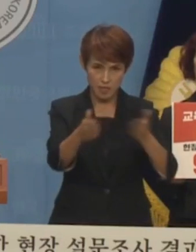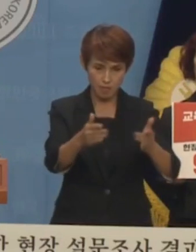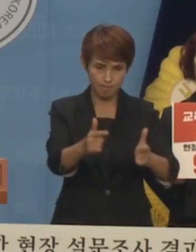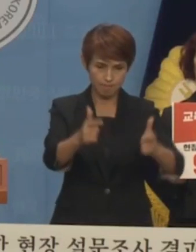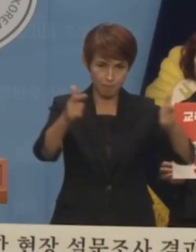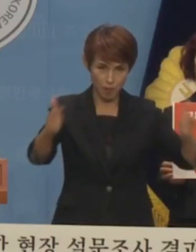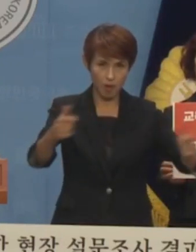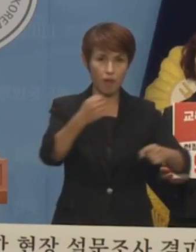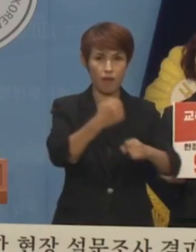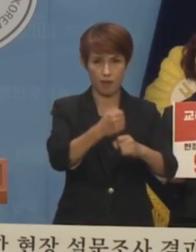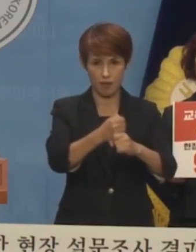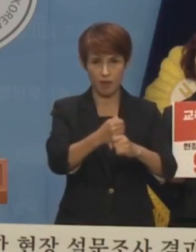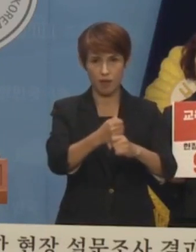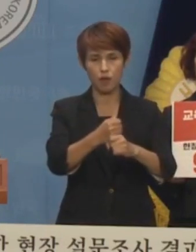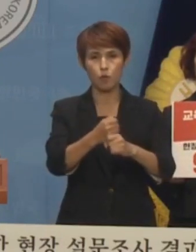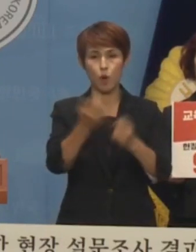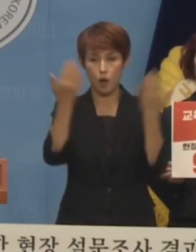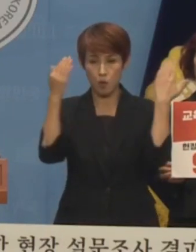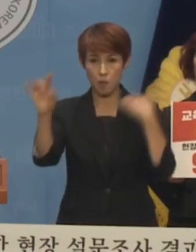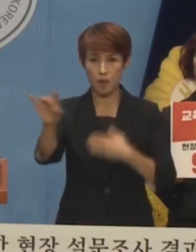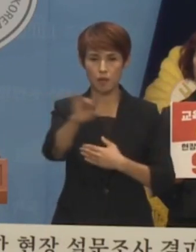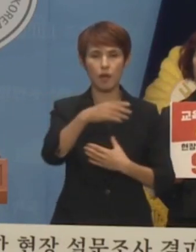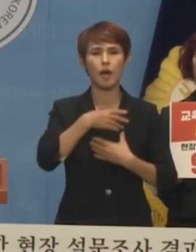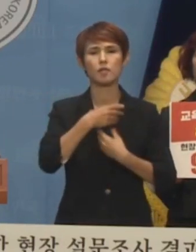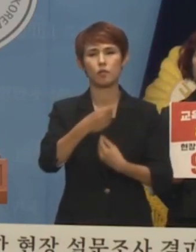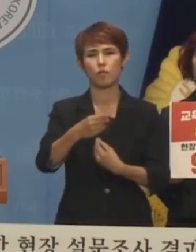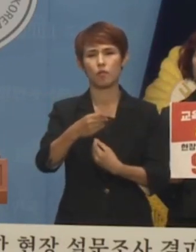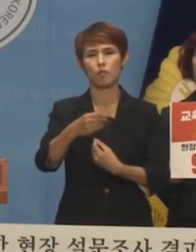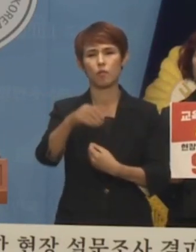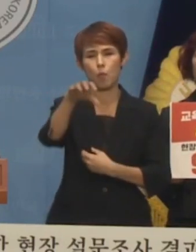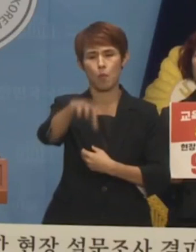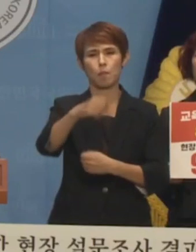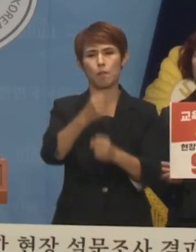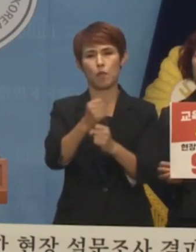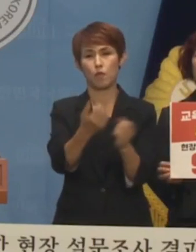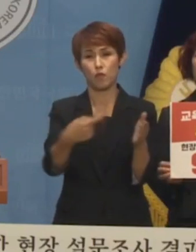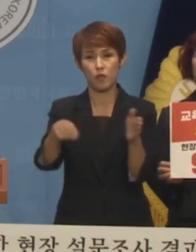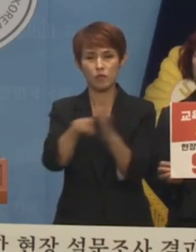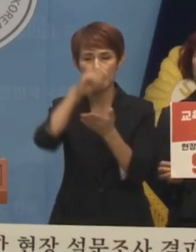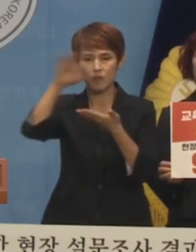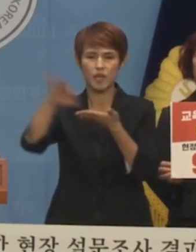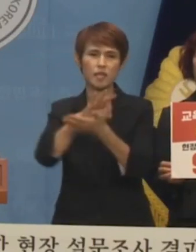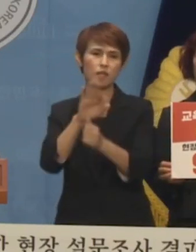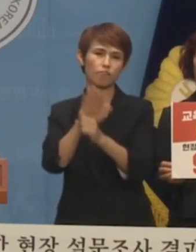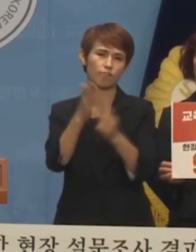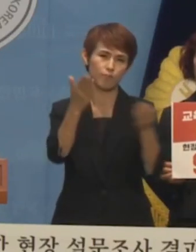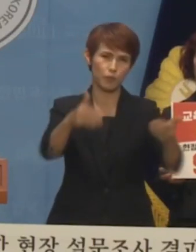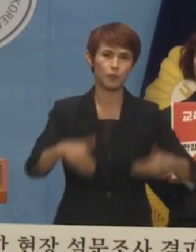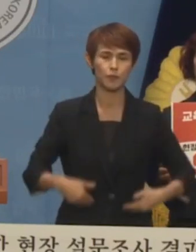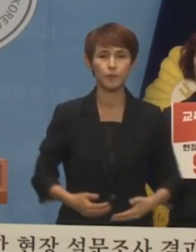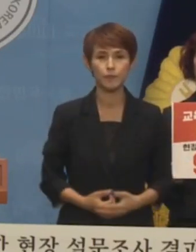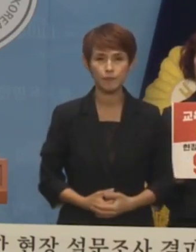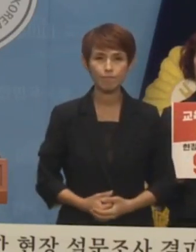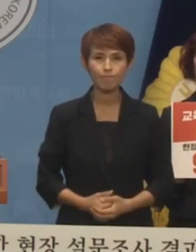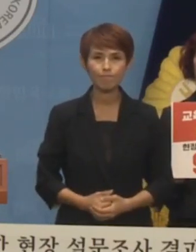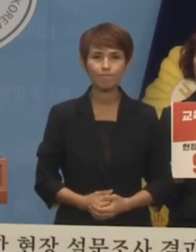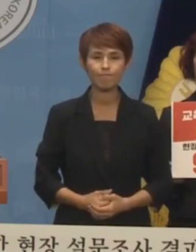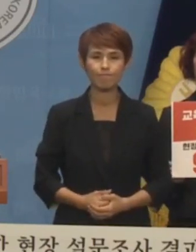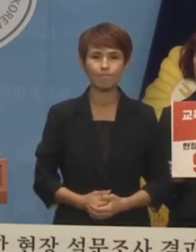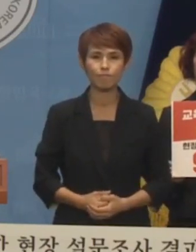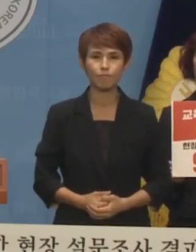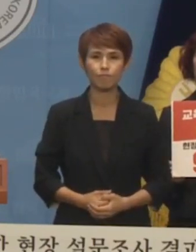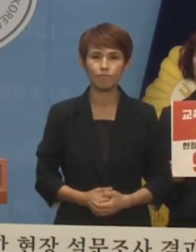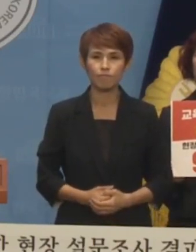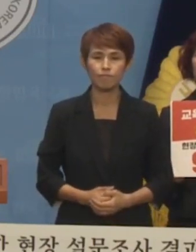운영을 확대하고 학교마다 안전장치 마련을 위한 예산 지원을 확대해야 합니다.